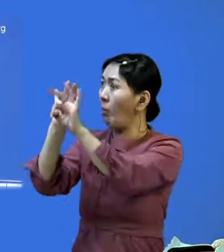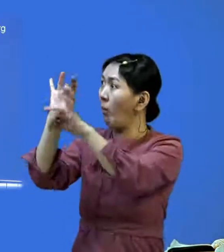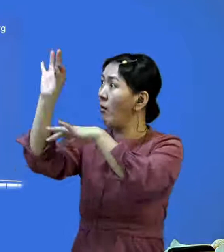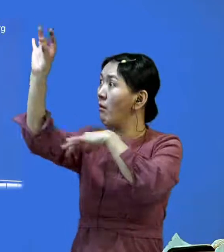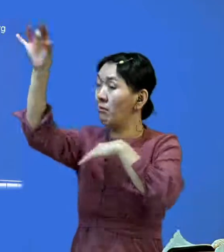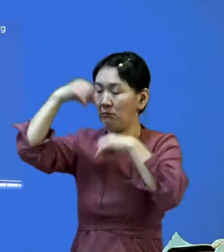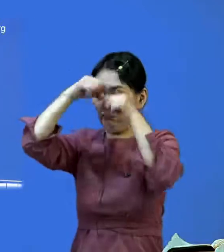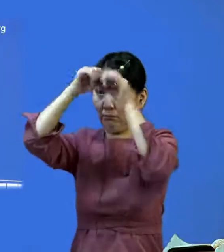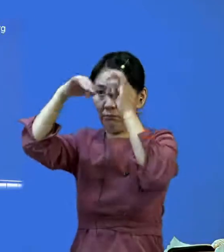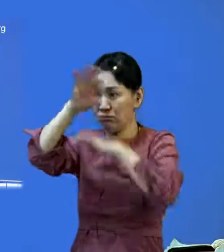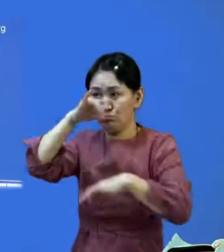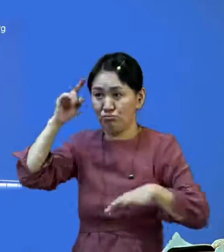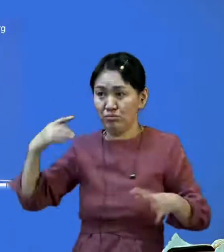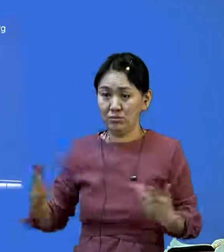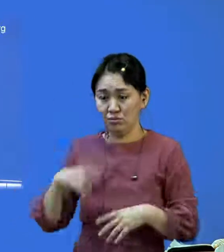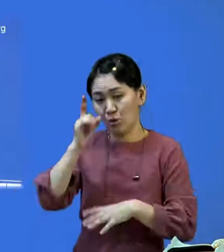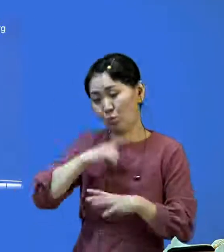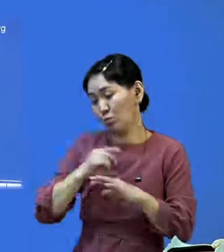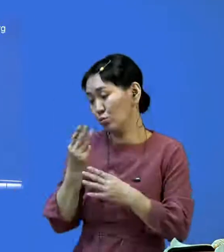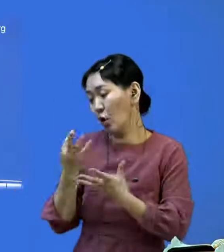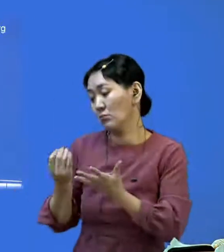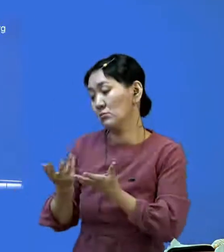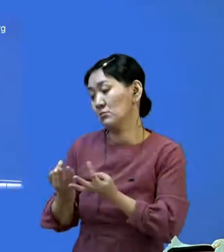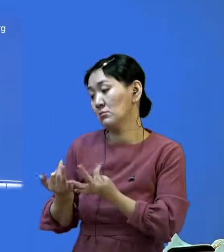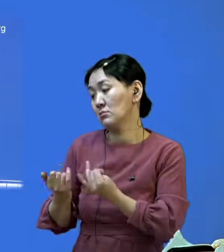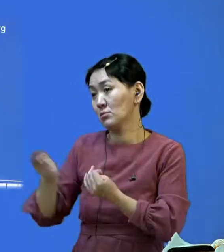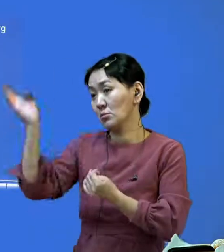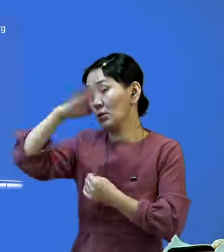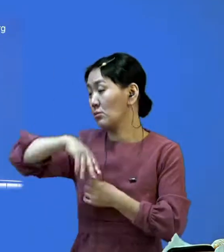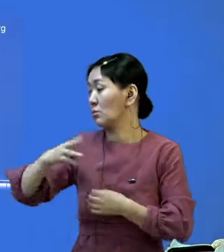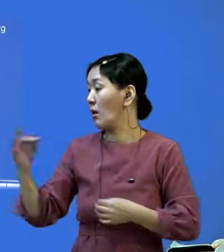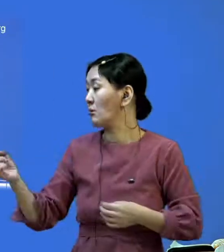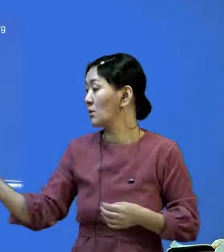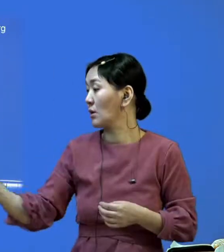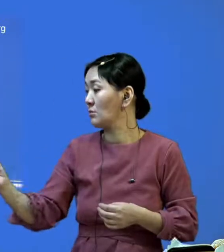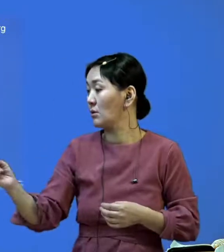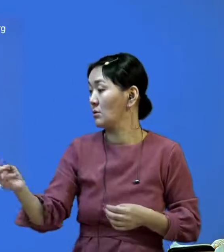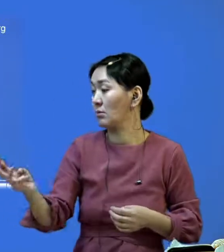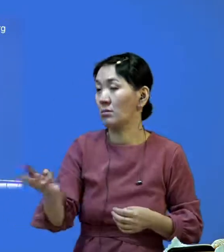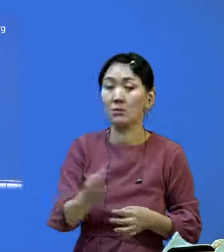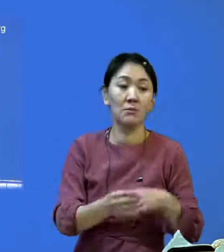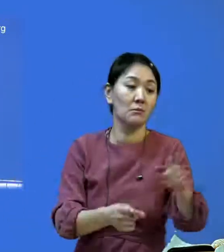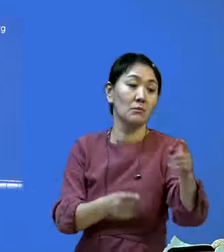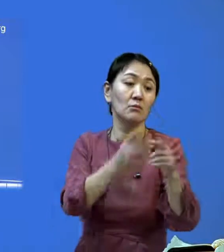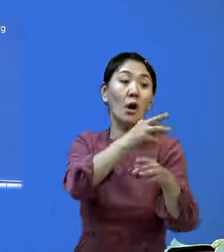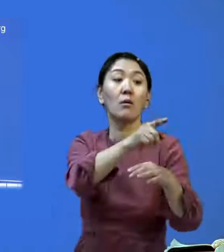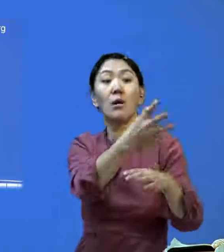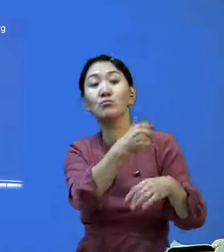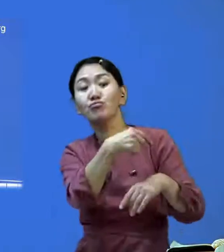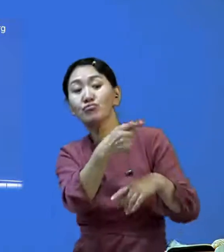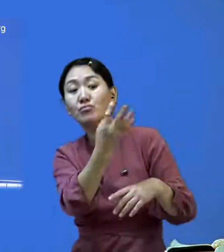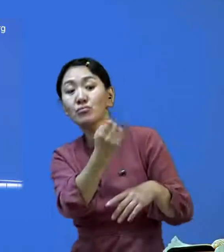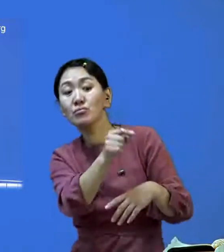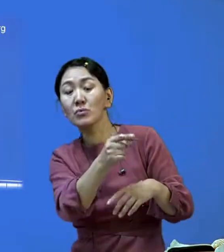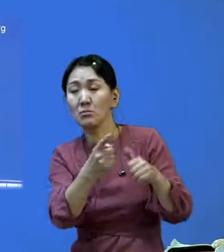бурхан энэ оддыг тоогоор нь дууддаг, дугаарладаг гэж байна. Дугаарлаа зогсохгүй бүгднгийн нэрлэн дууддаг